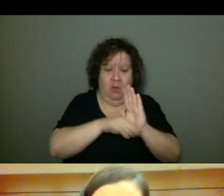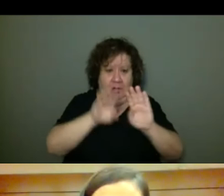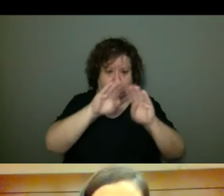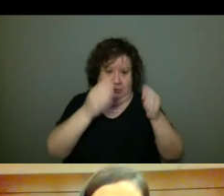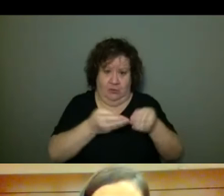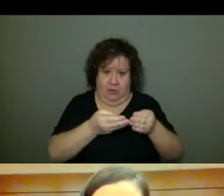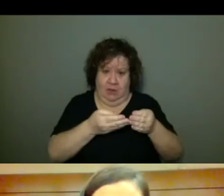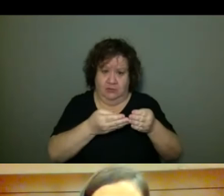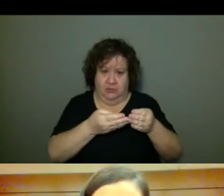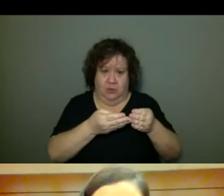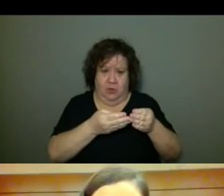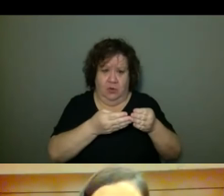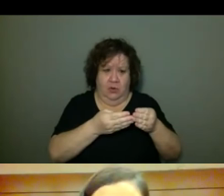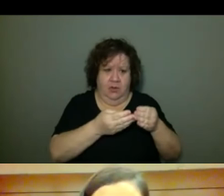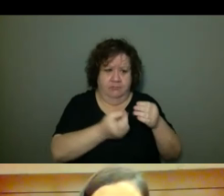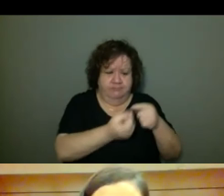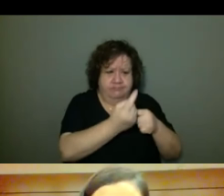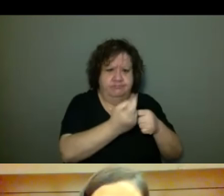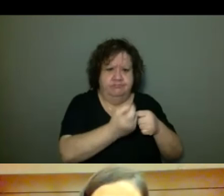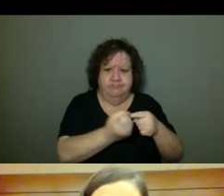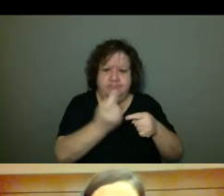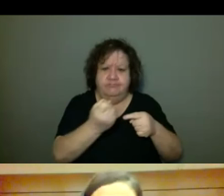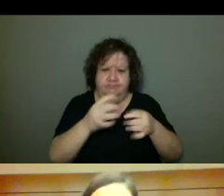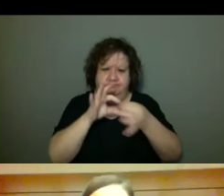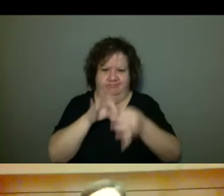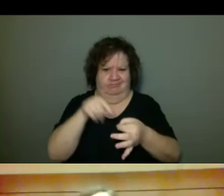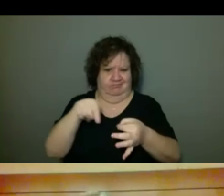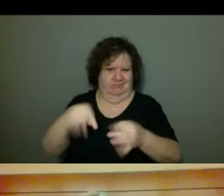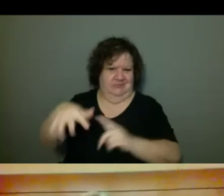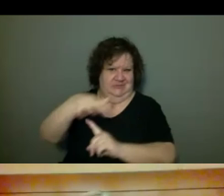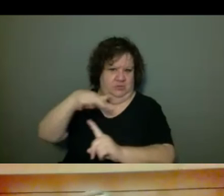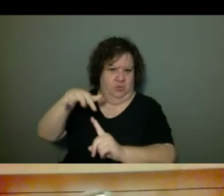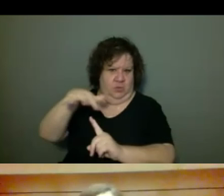bỏ lỡ những video